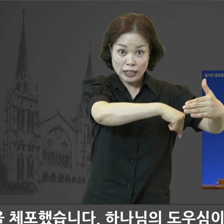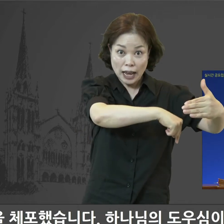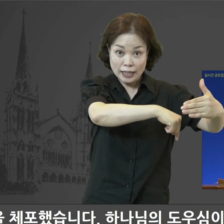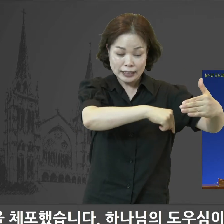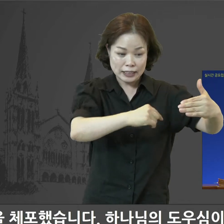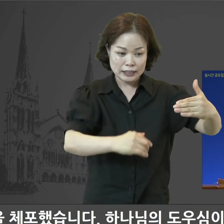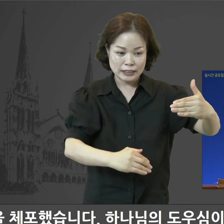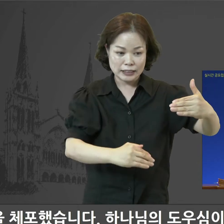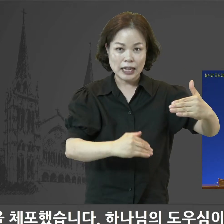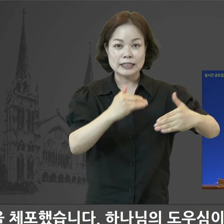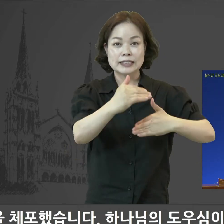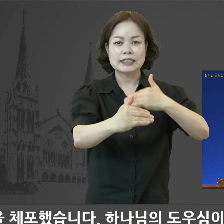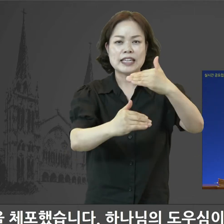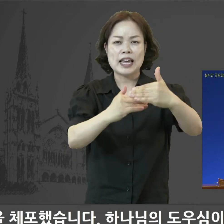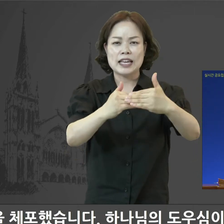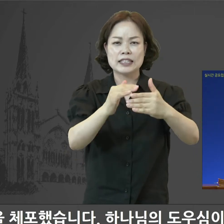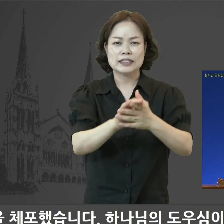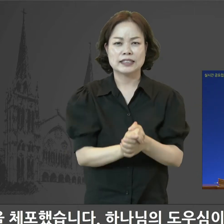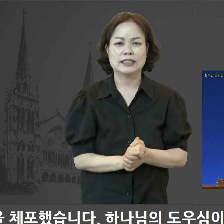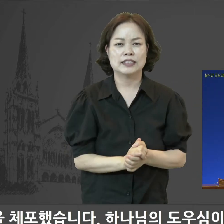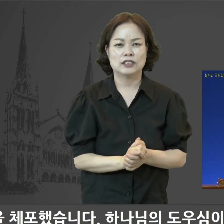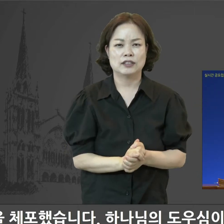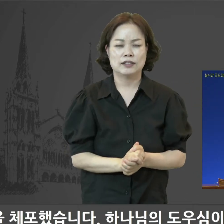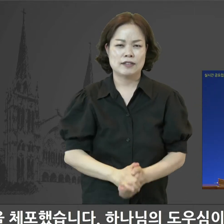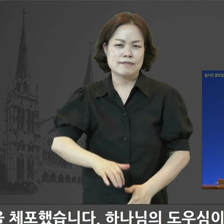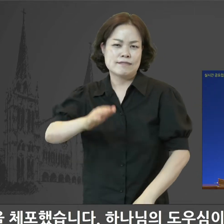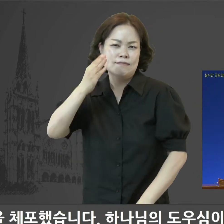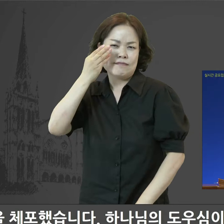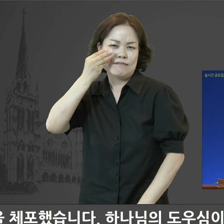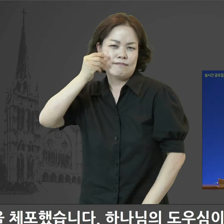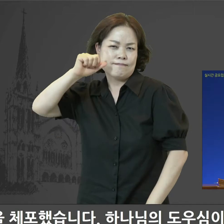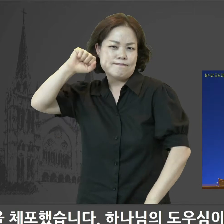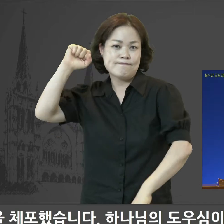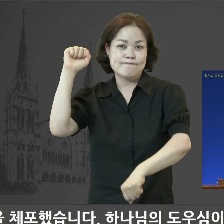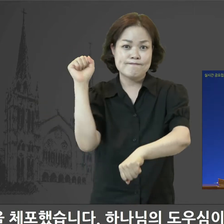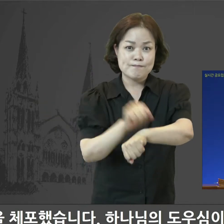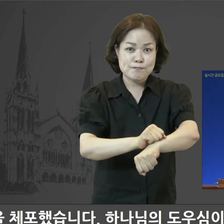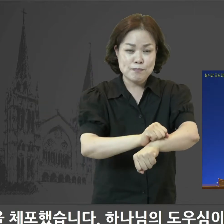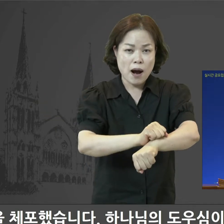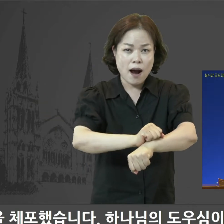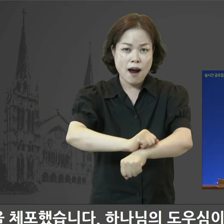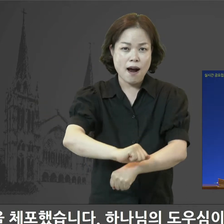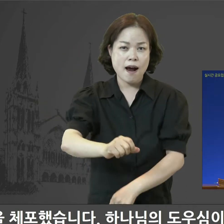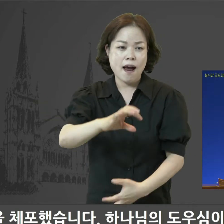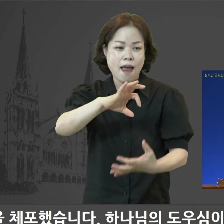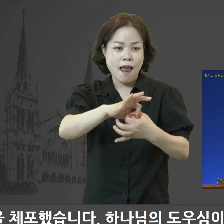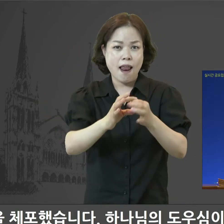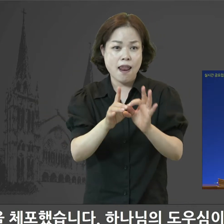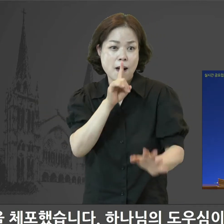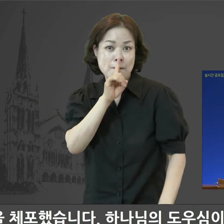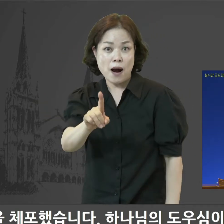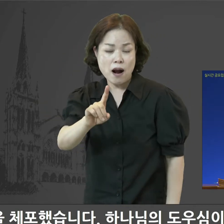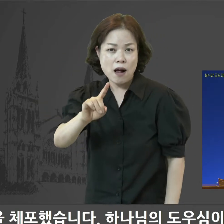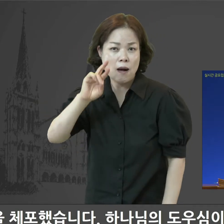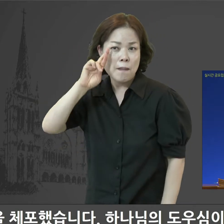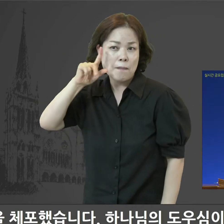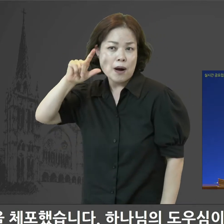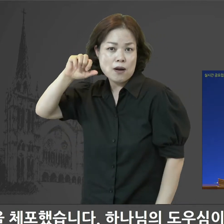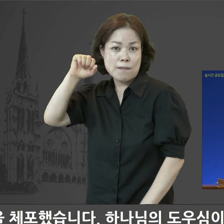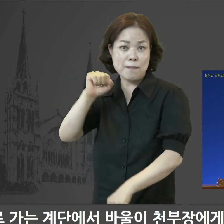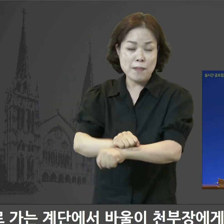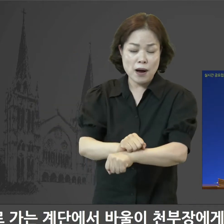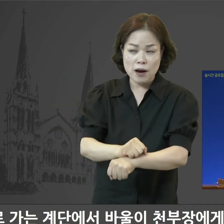천부장에게 우창한 헬라말을 합니다. 천부장이 놀래서 바울의 얘기를 들어보니까